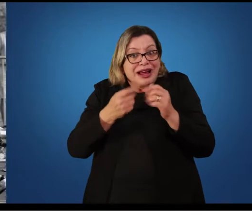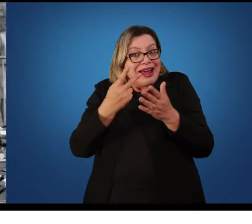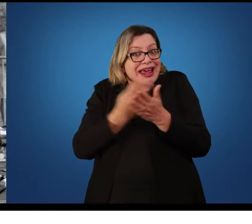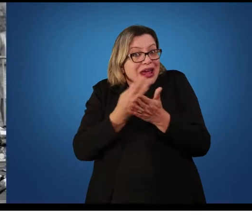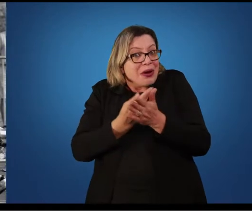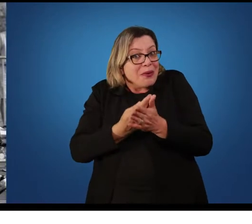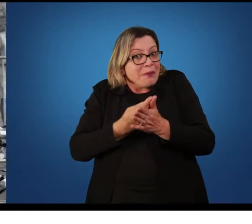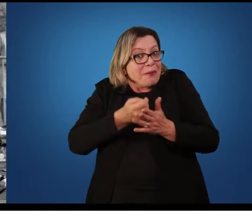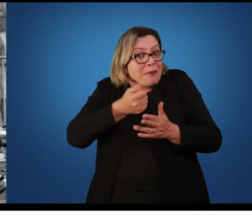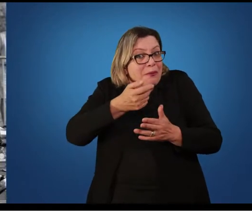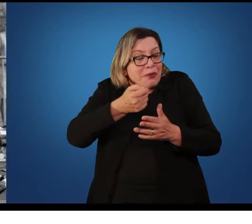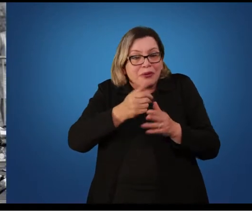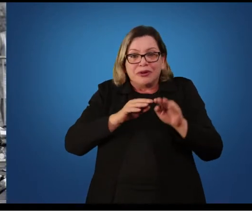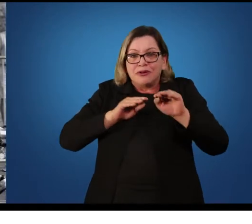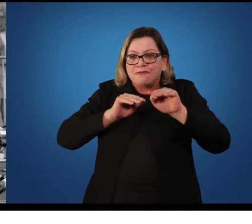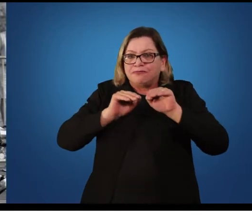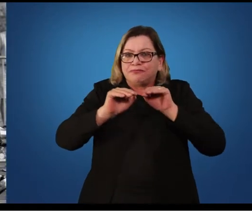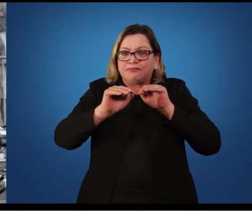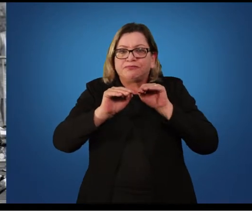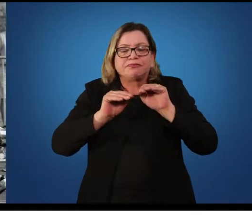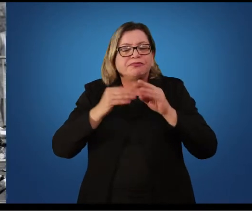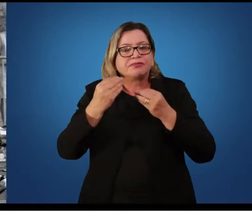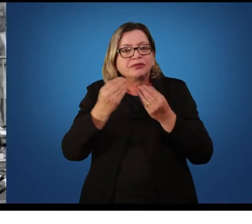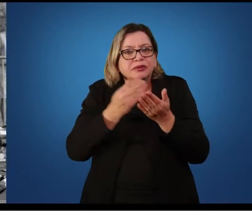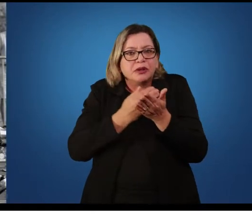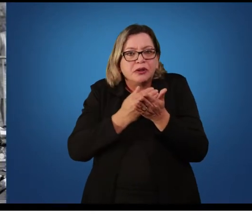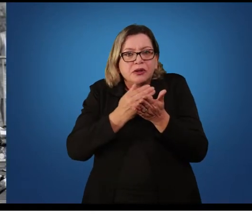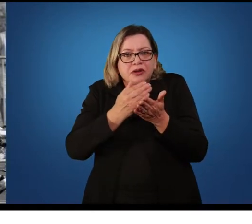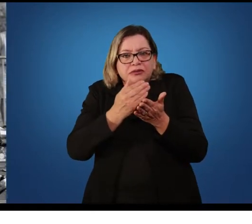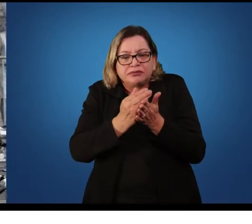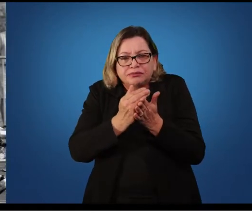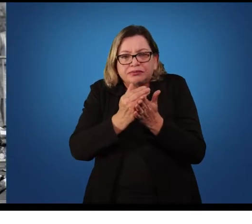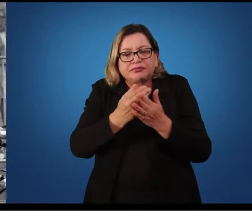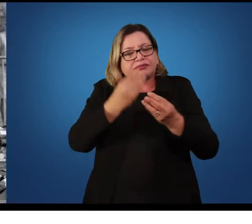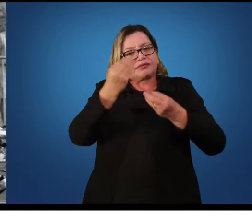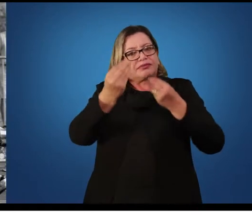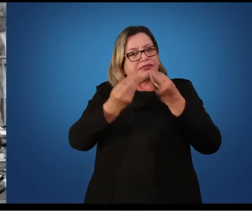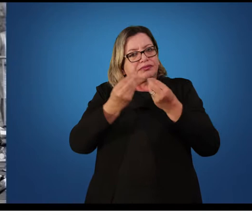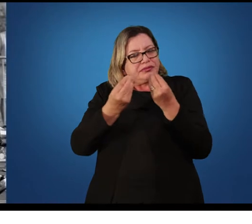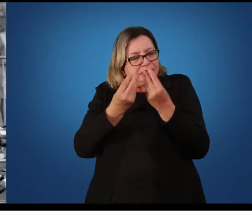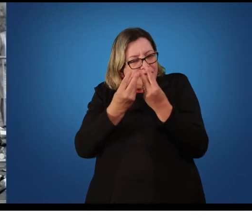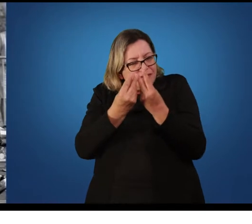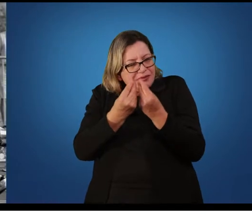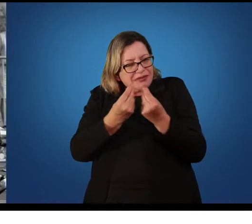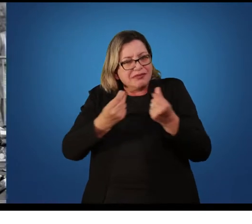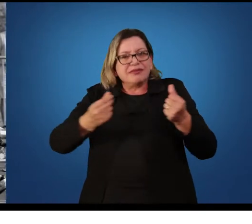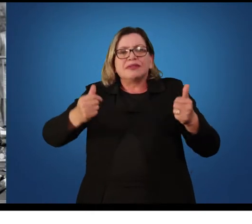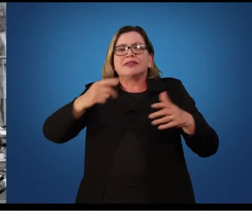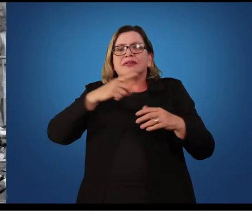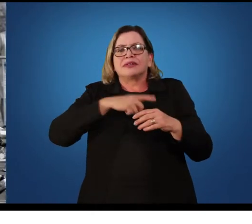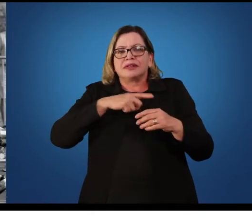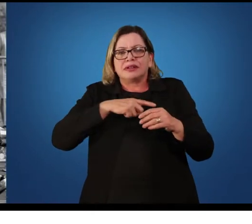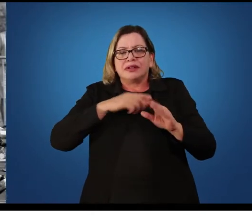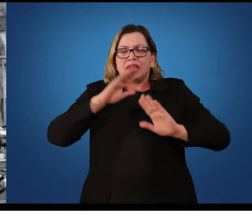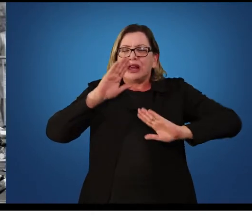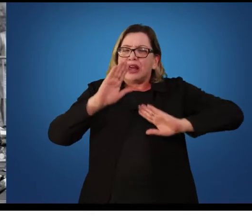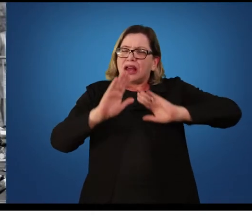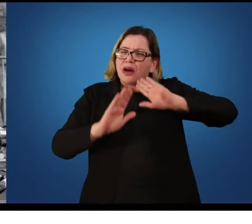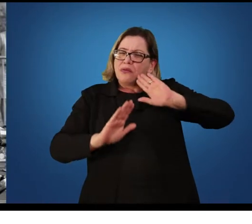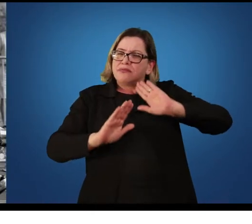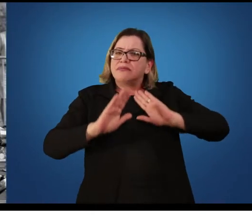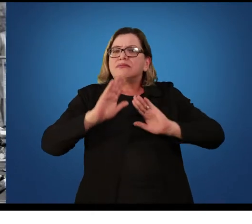diminuir, o movimento inicia um certo refinamento e alguns